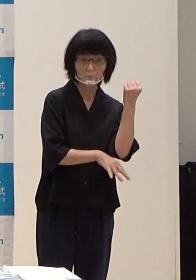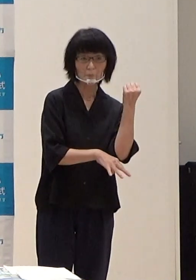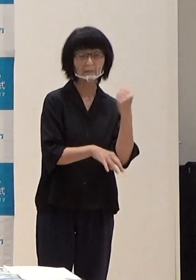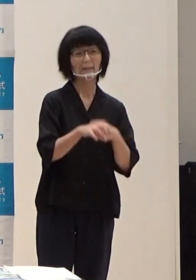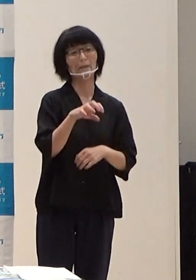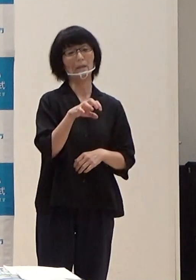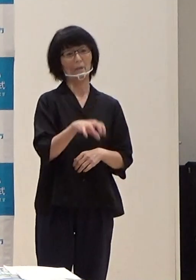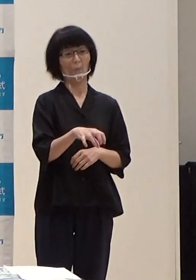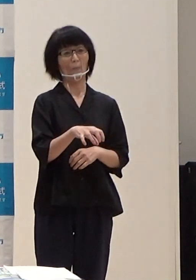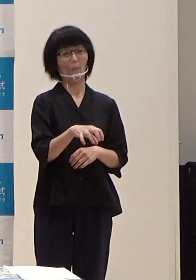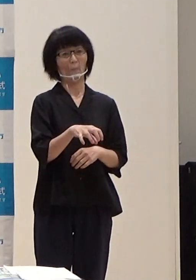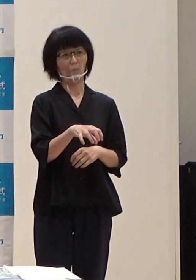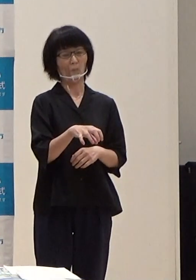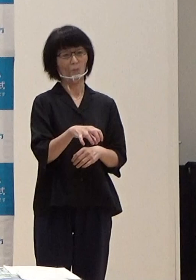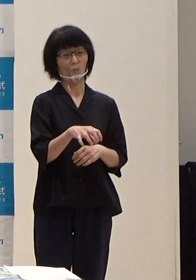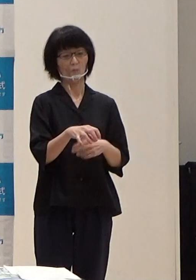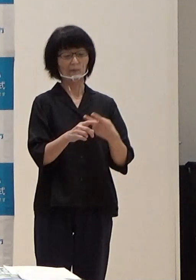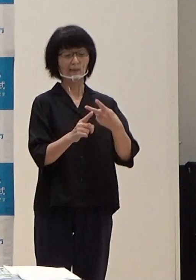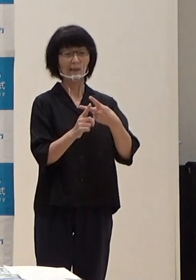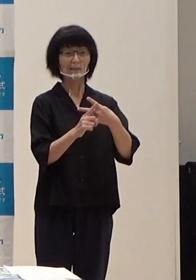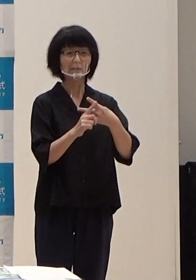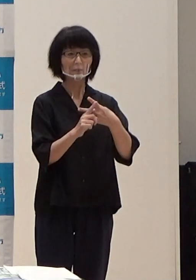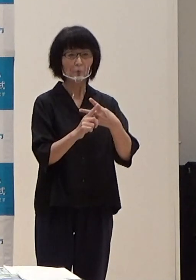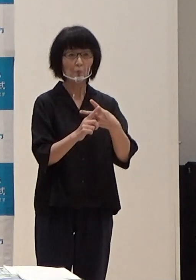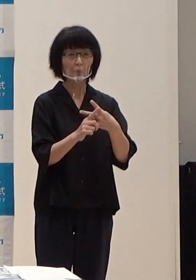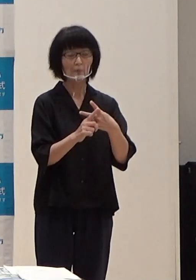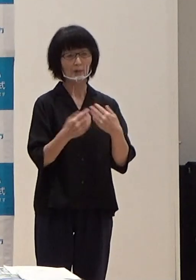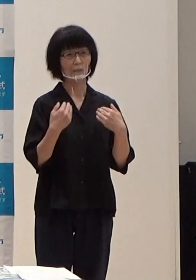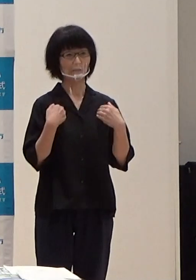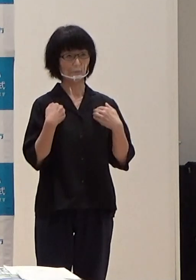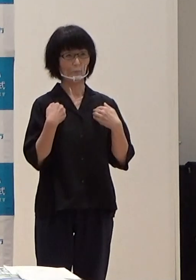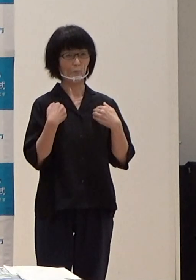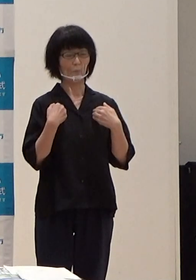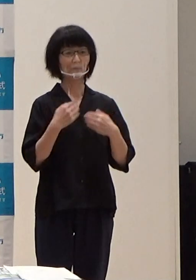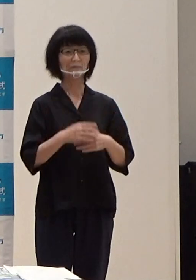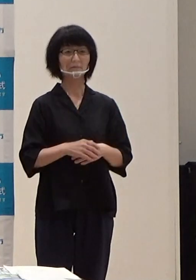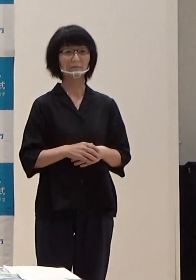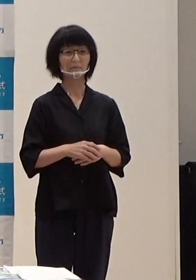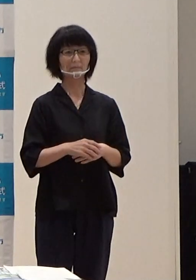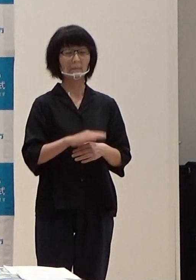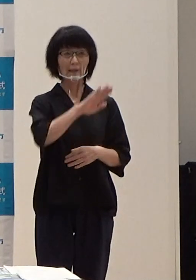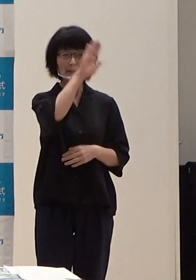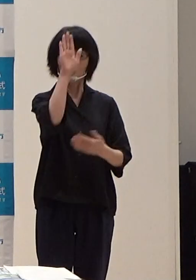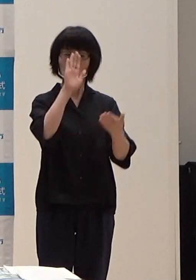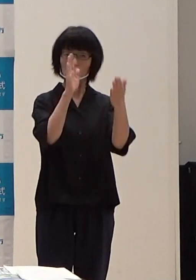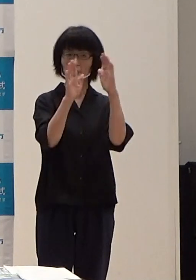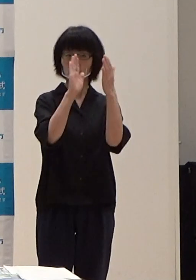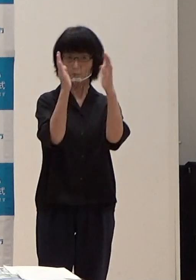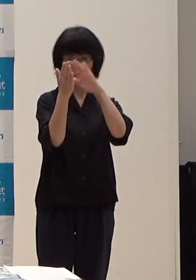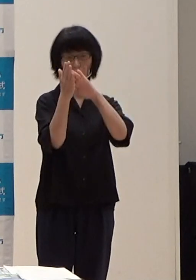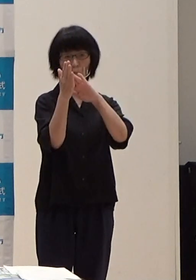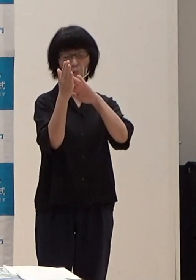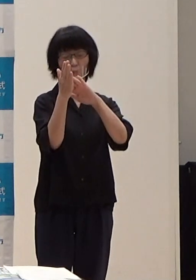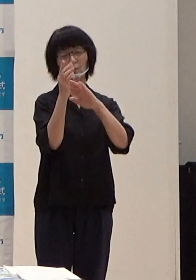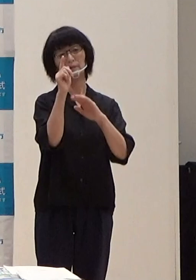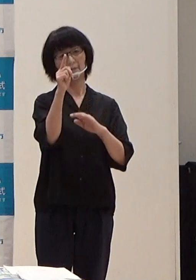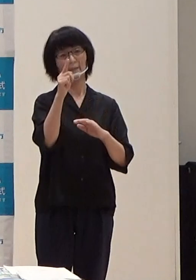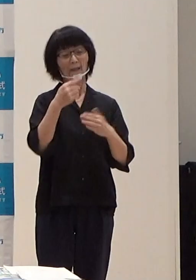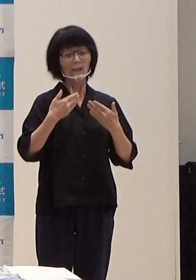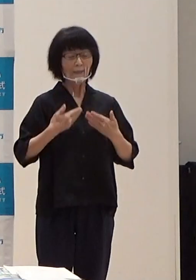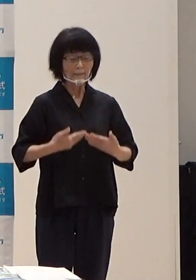までにない機能が求められております。それから気候変動型ですね、とにかく安全なところ